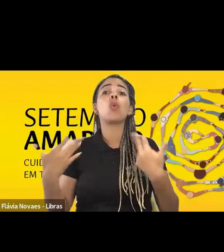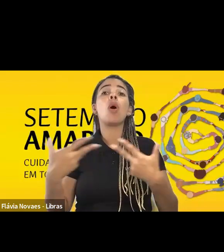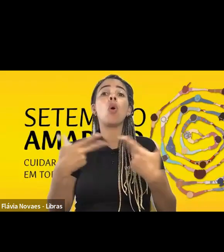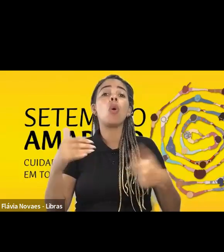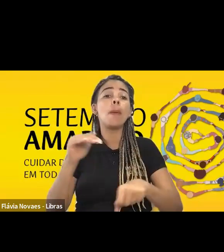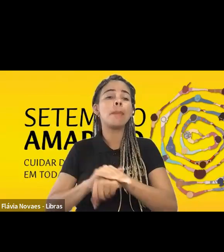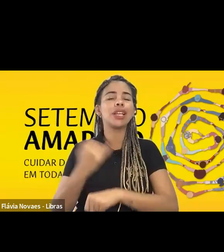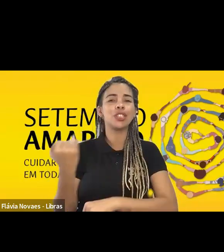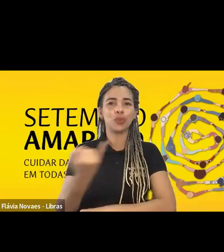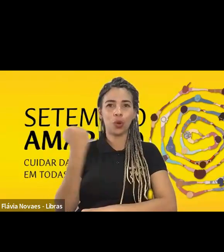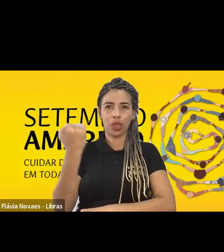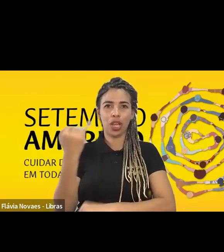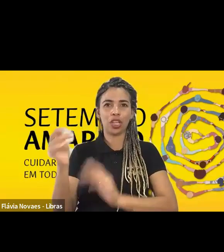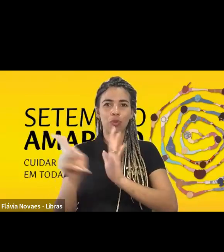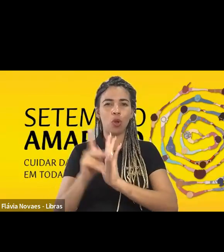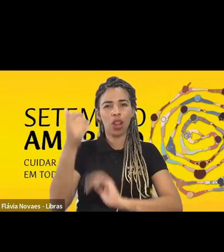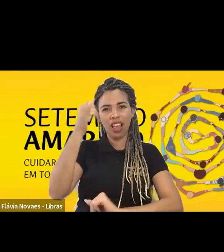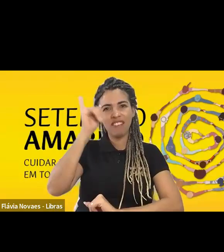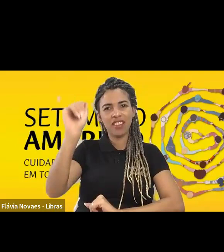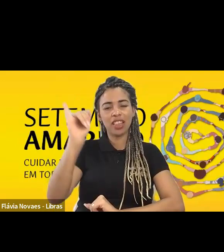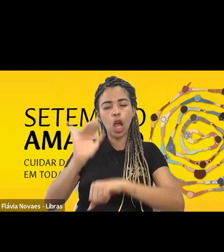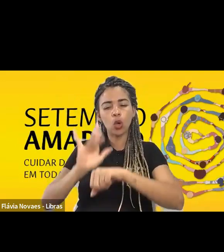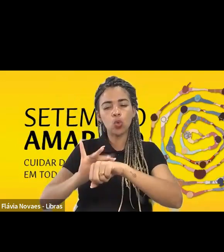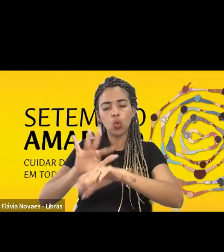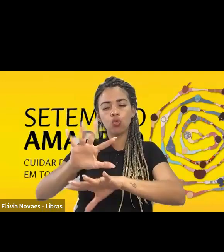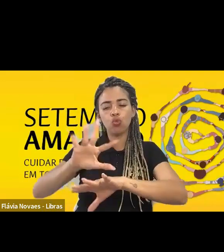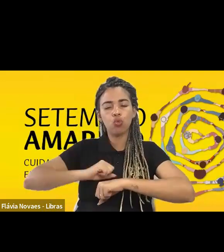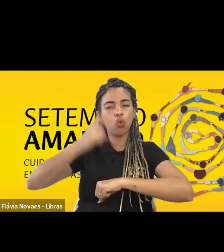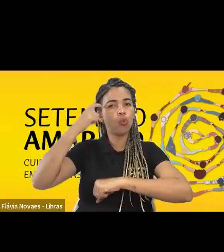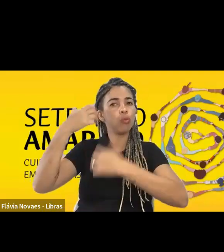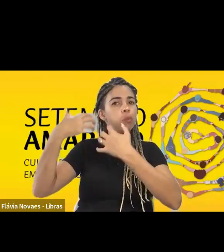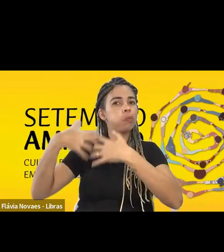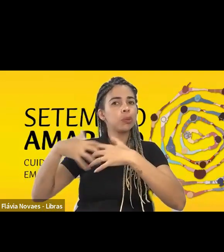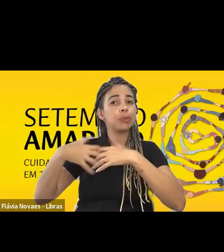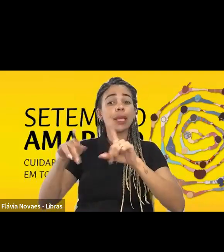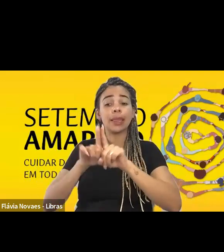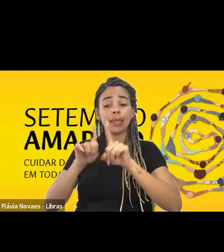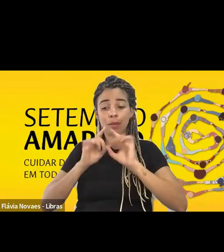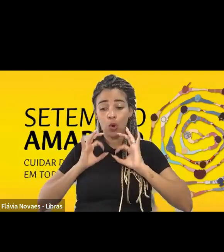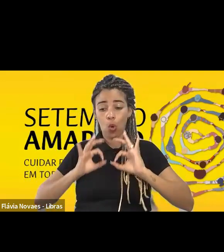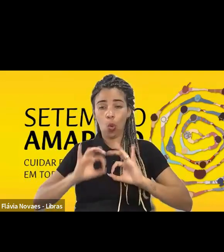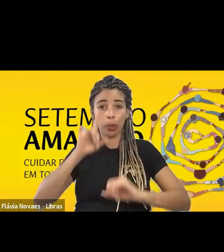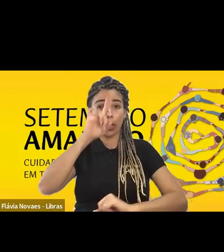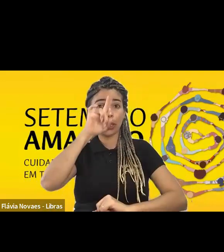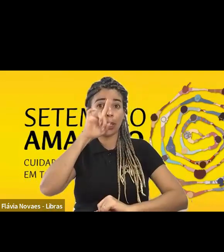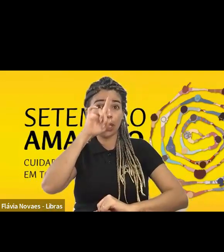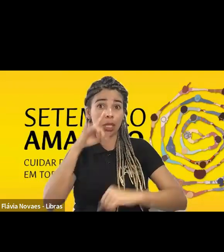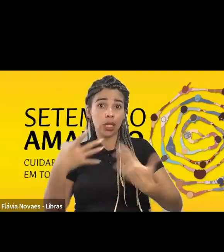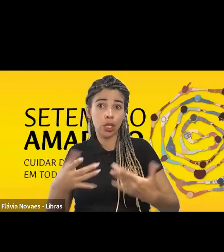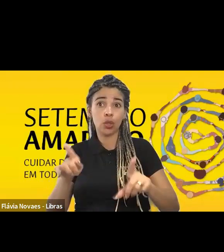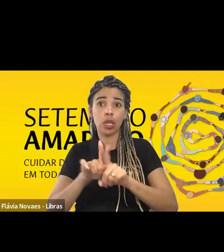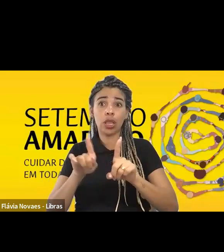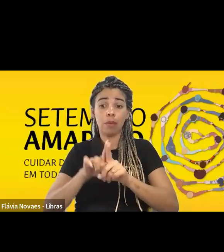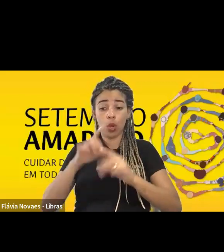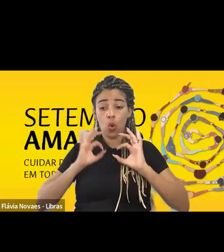para a gente poder prevenir adoecimento psíquico, sobretudo comportamento de risco e comportamento suicida,